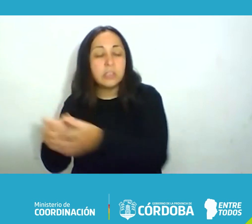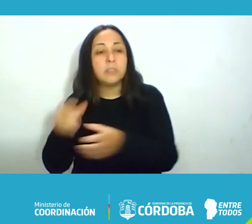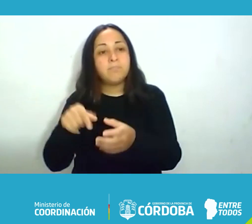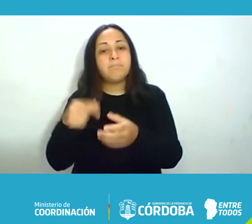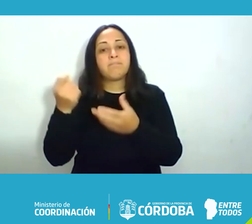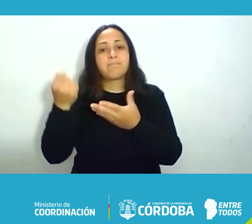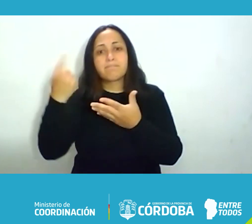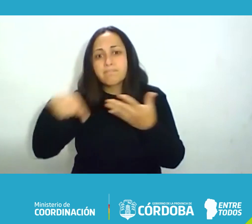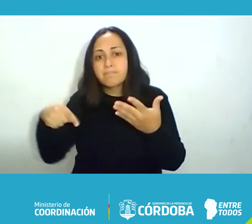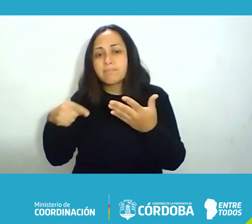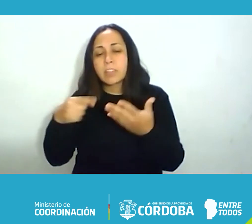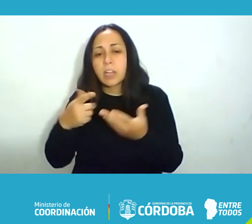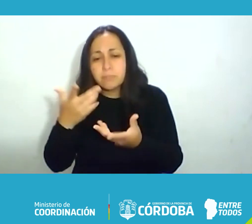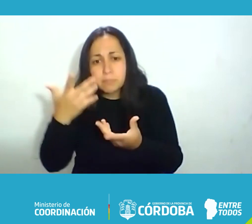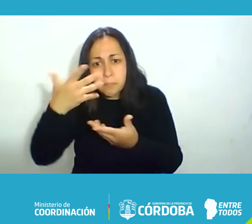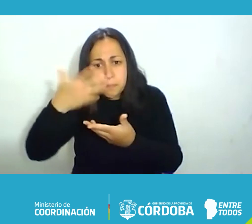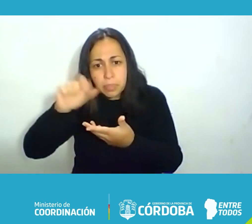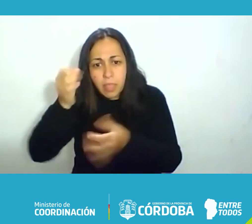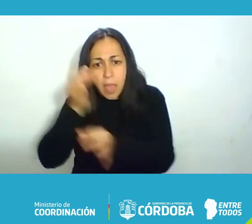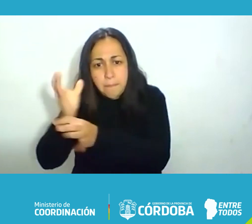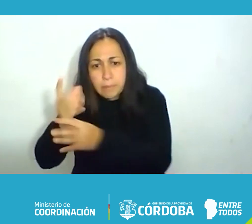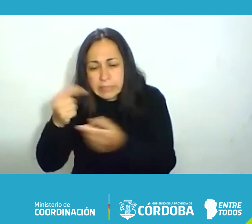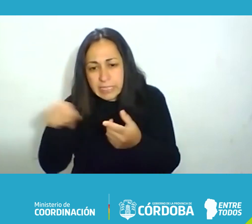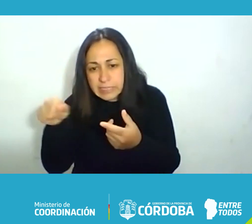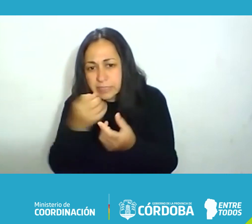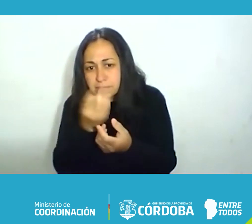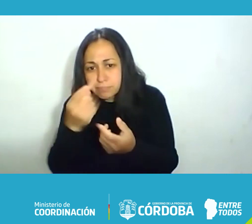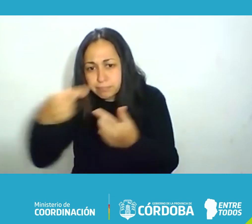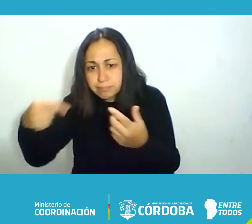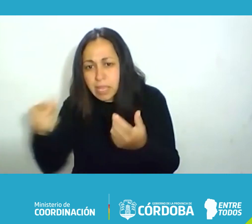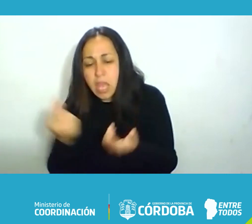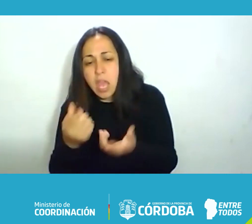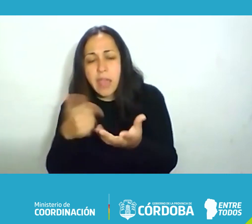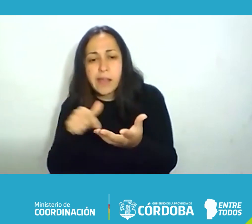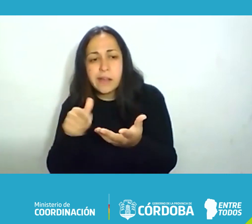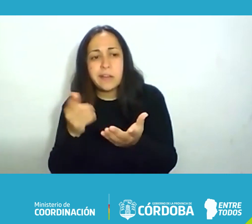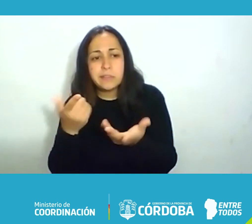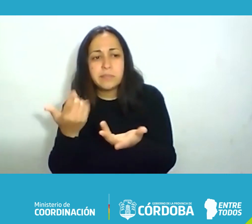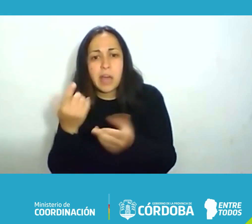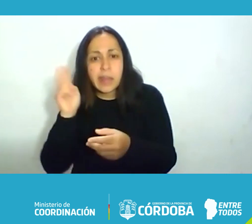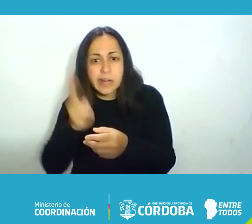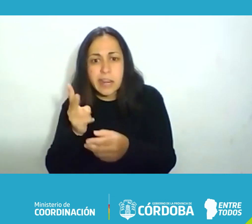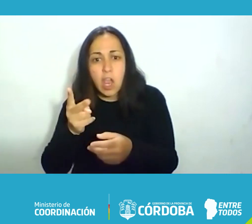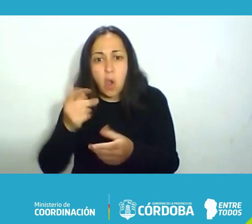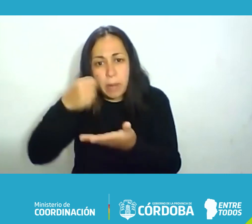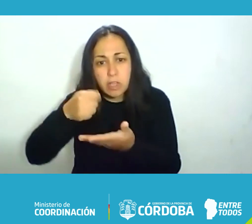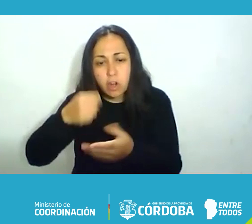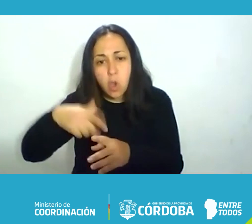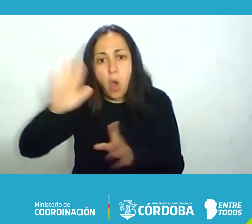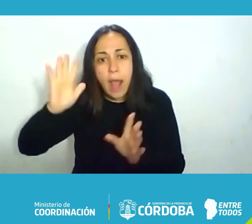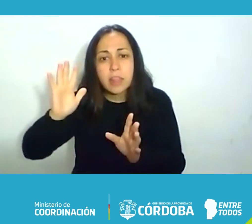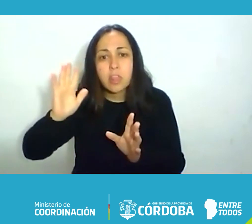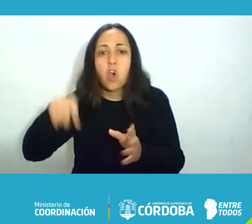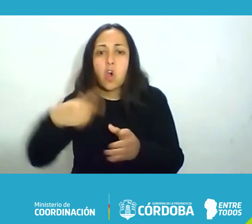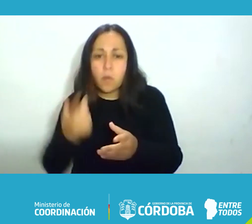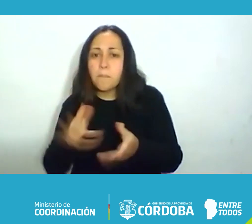especies encontradas en la zona. En ese tramo expresa que no encontraron que se encontraron un riesgo paleontológico alto y un riesgo